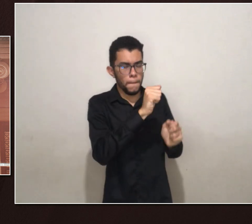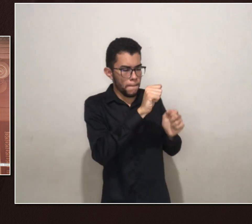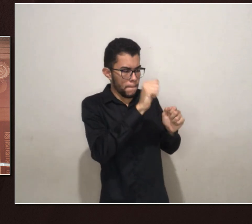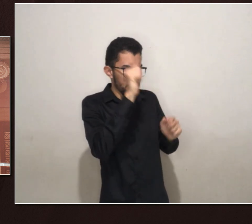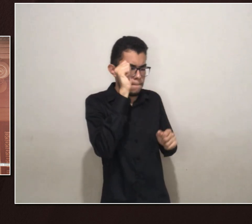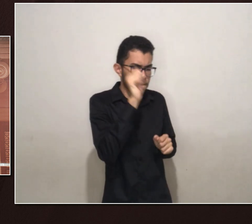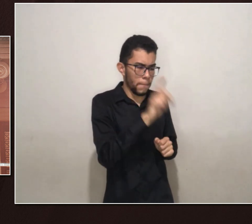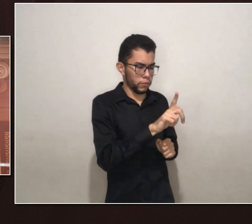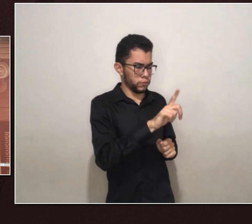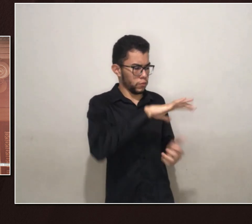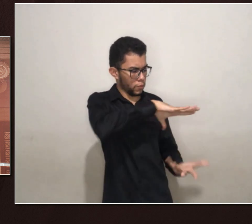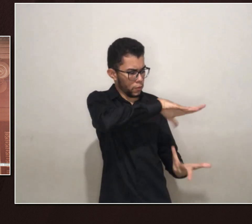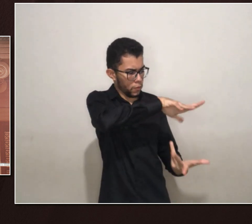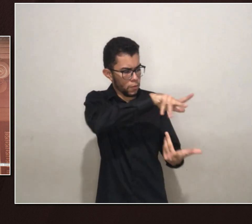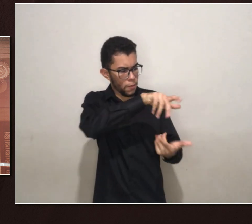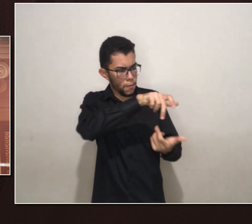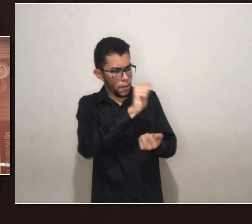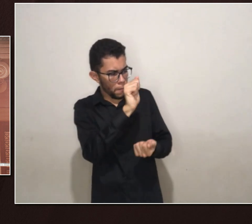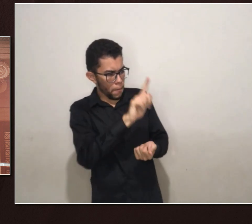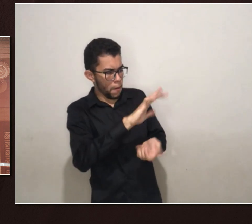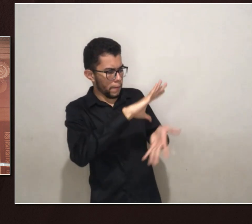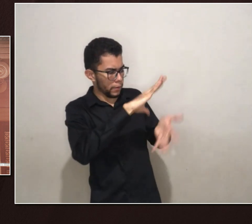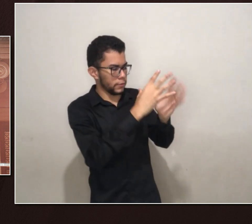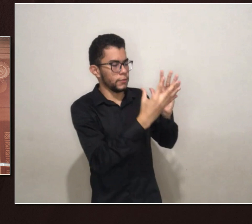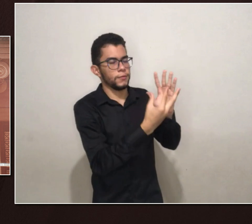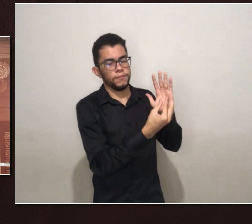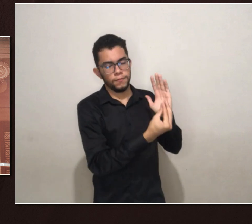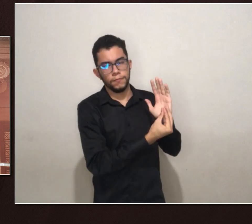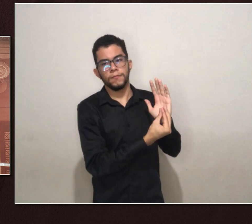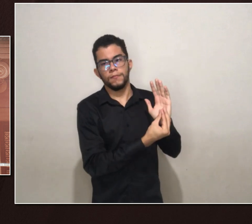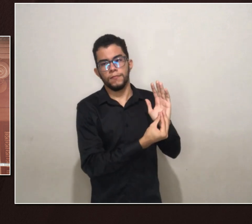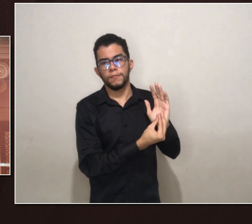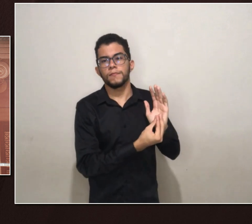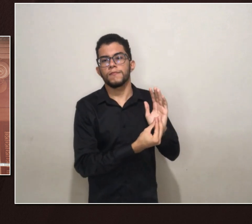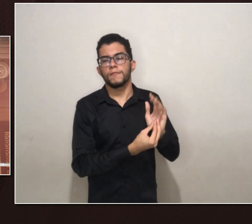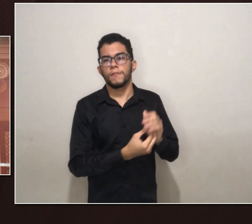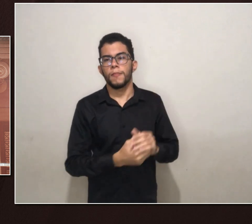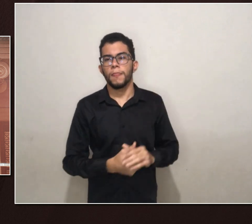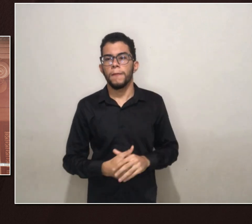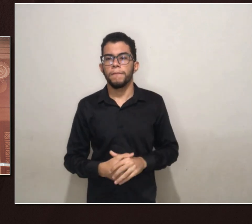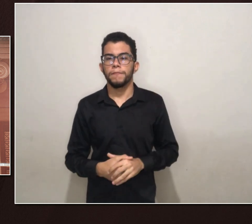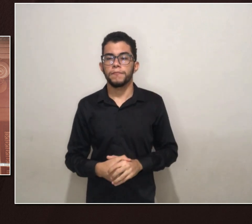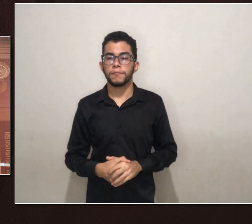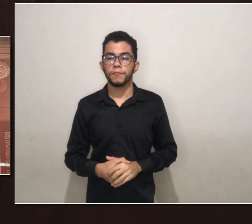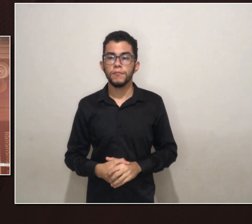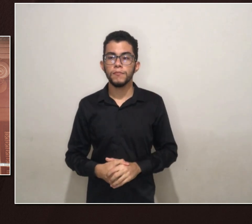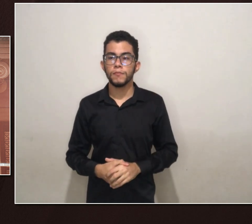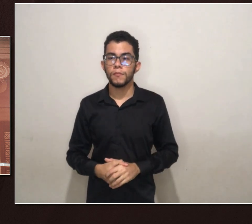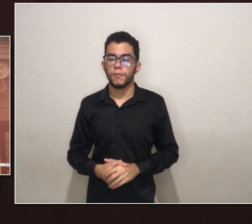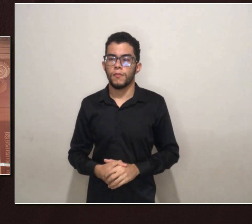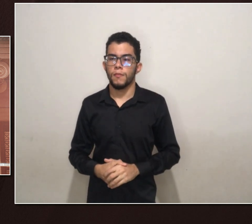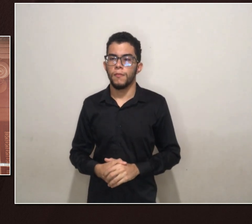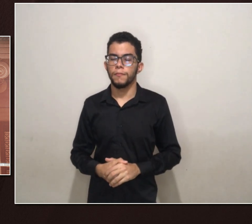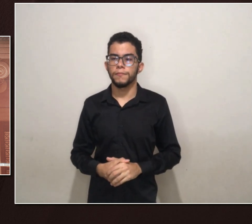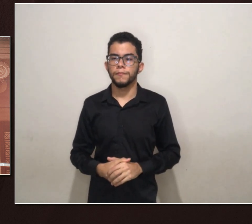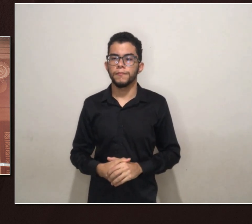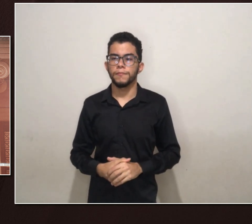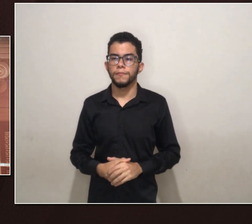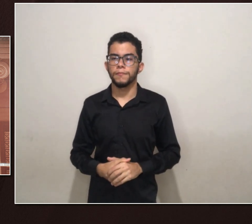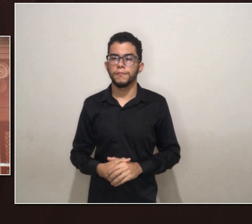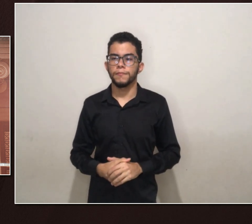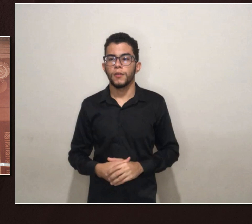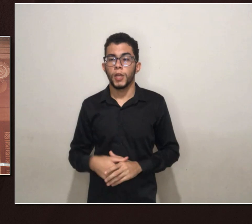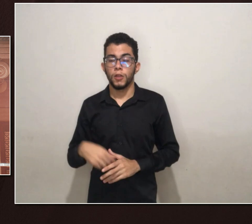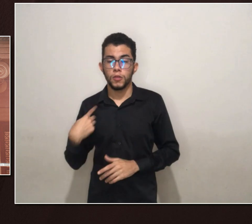redor. Esse brilhar das lâmpadas do candeeiro é que nos torna testemunho de